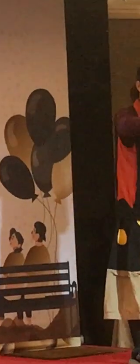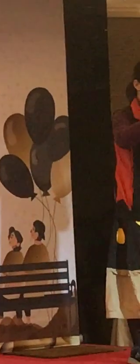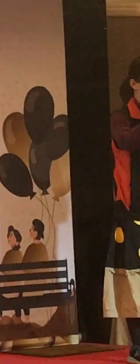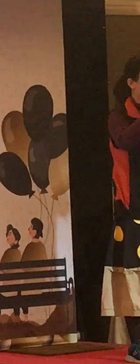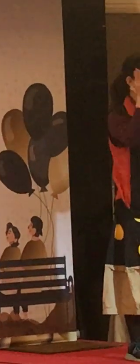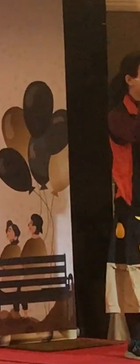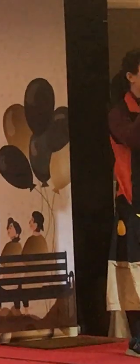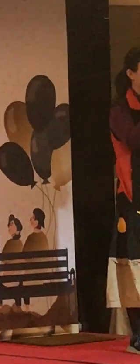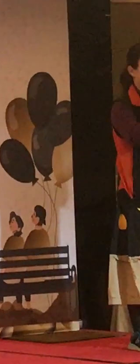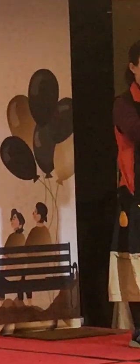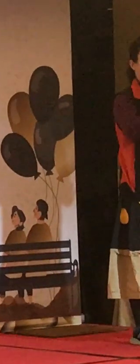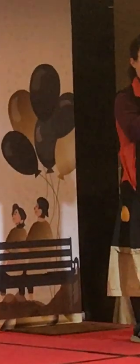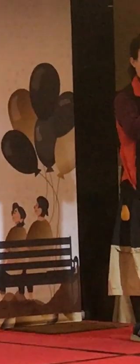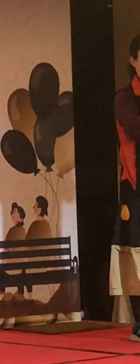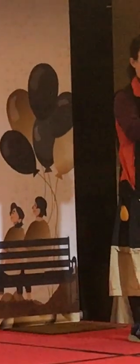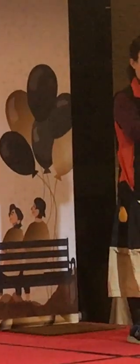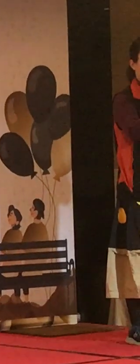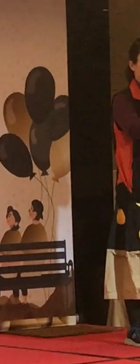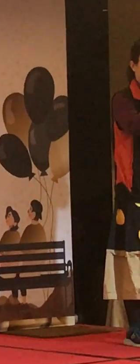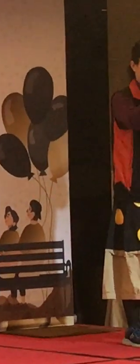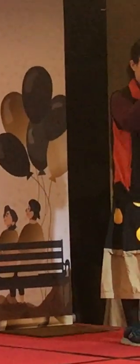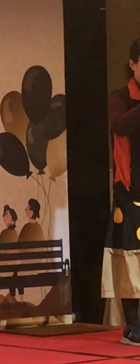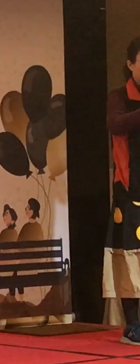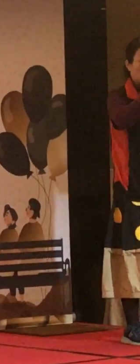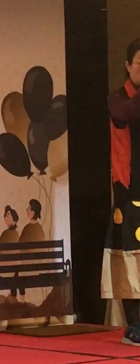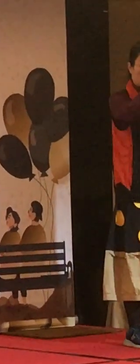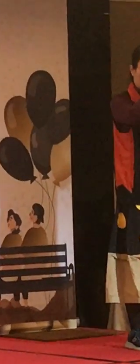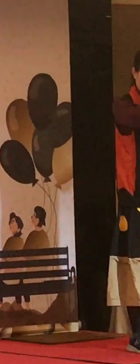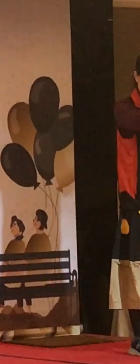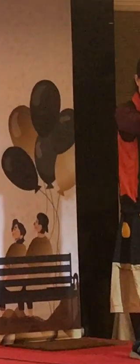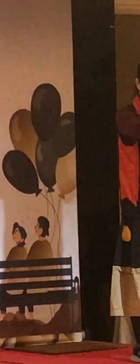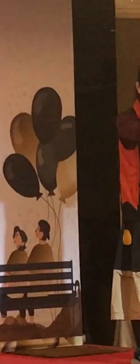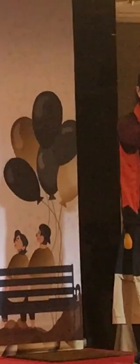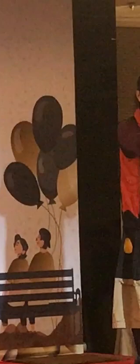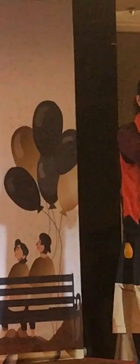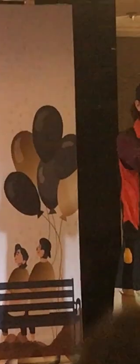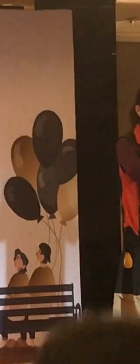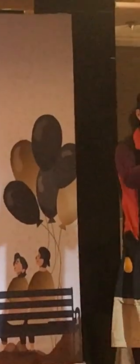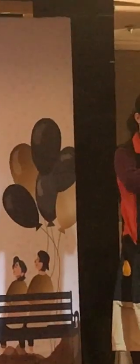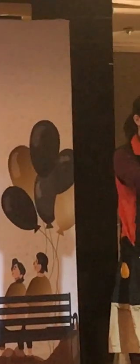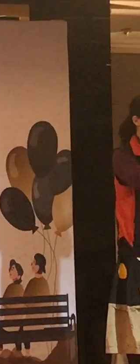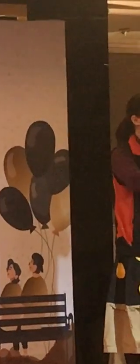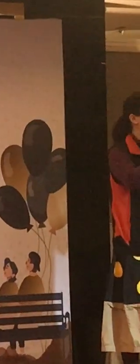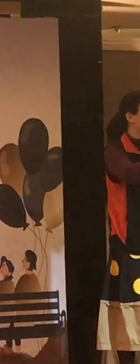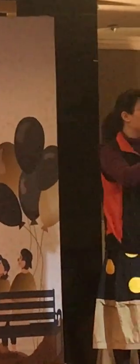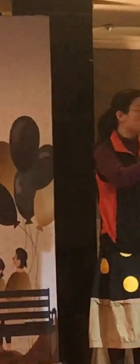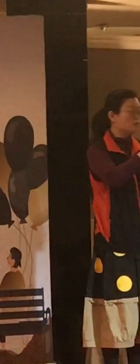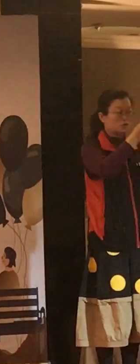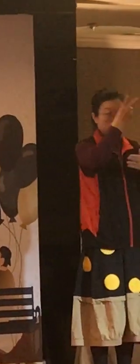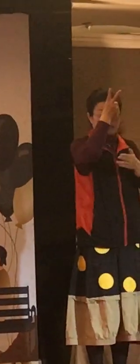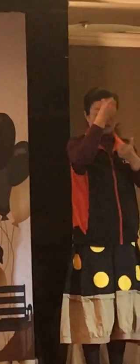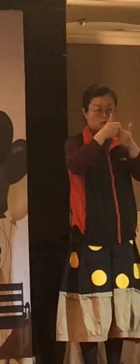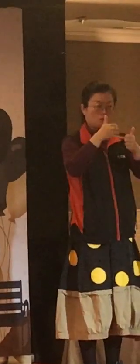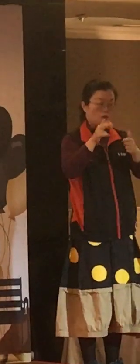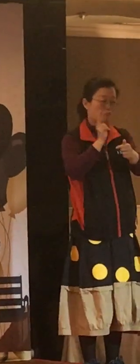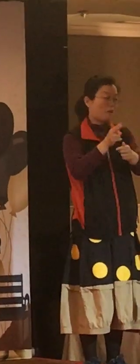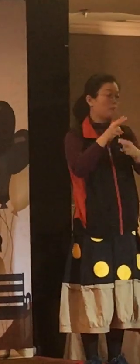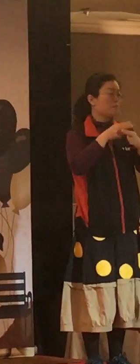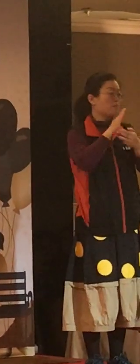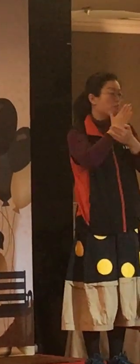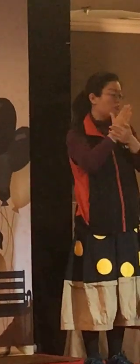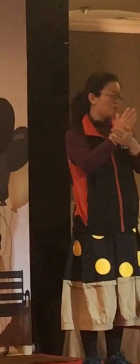吴副局长，还有许志春的秘书哈、啊，还有曾之杰的秘书哈、啊，还有各位好朋友。那其